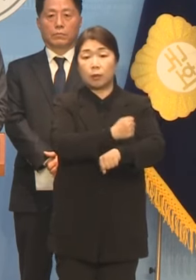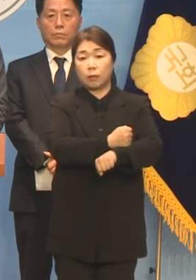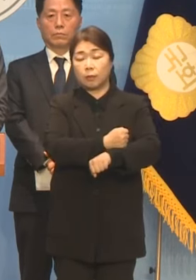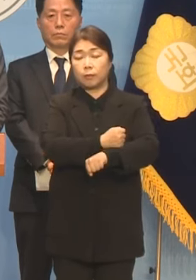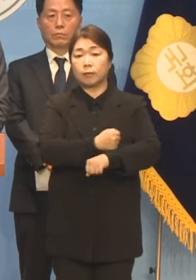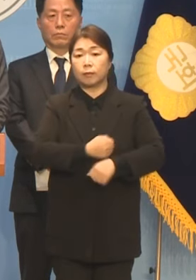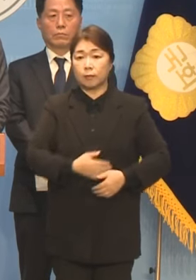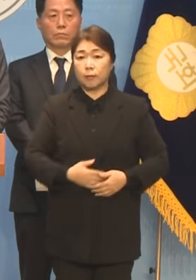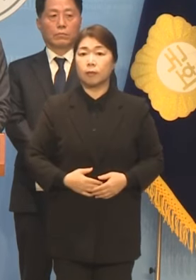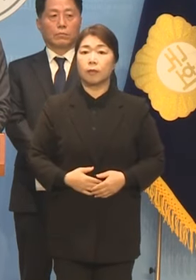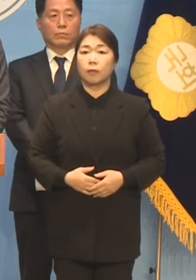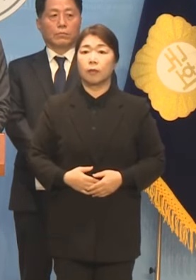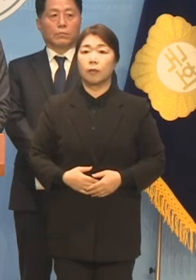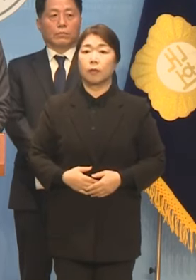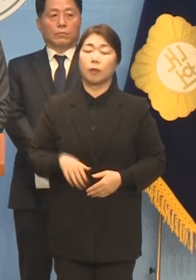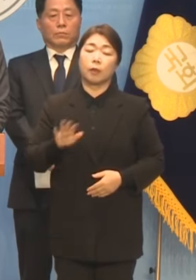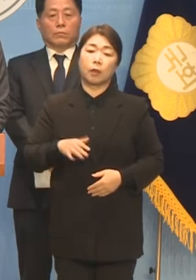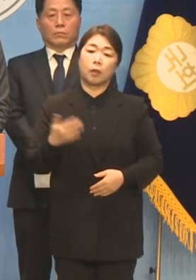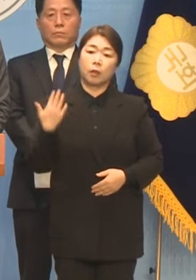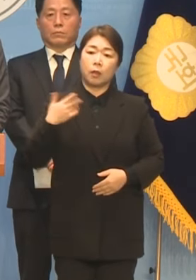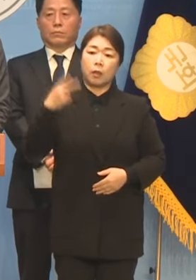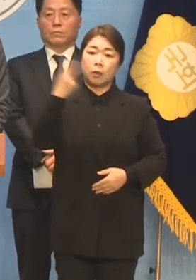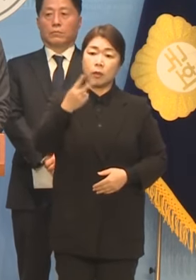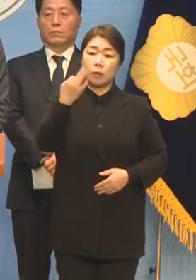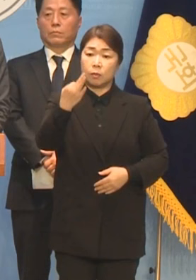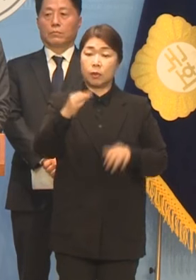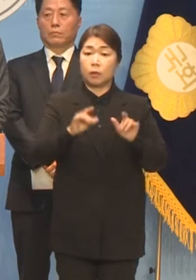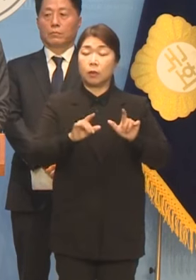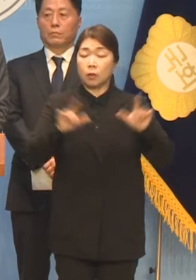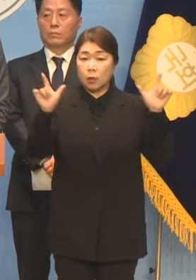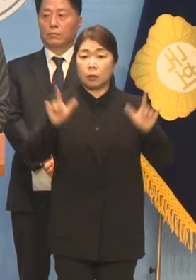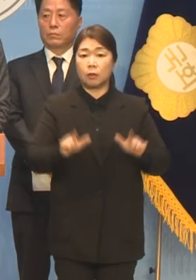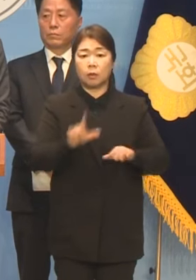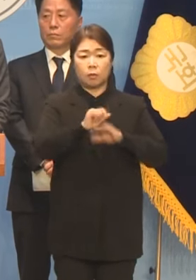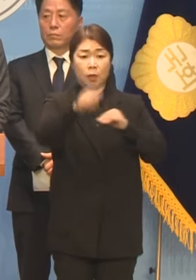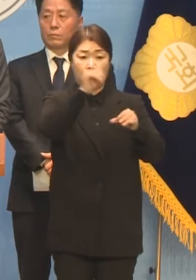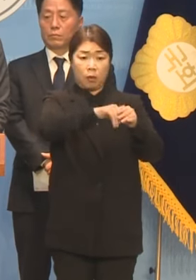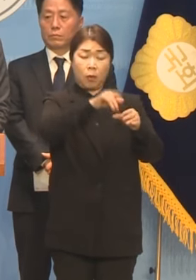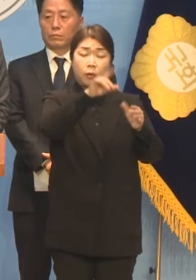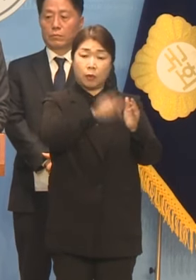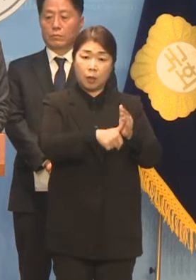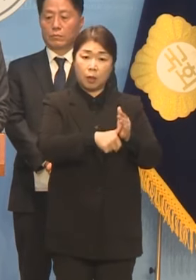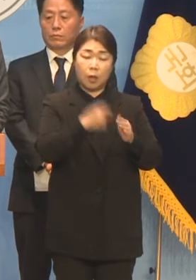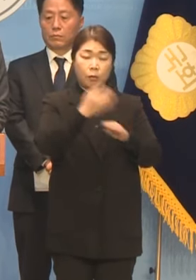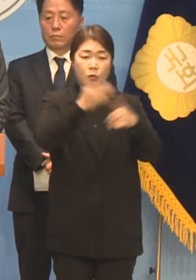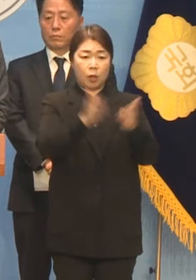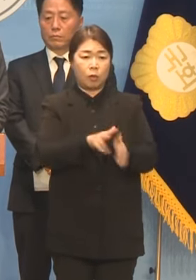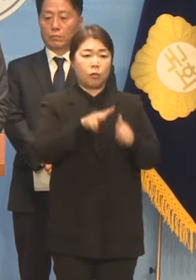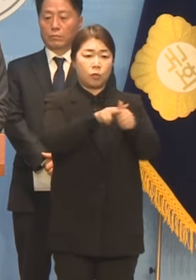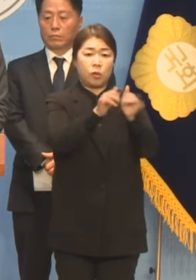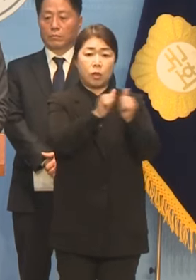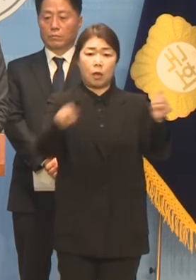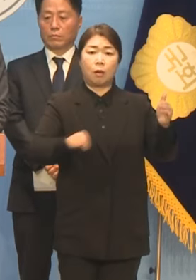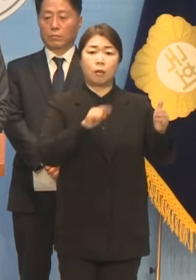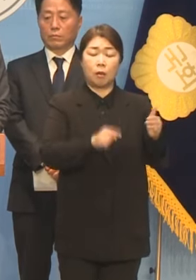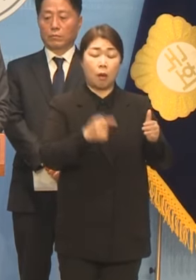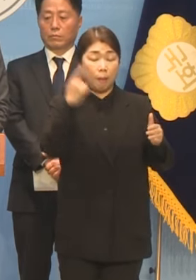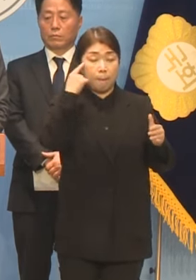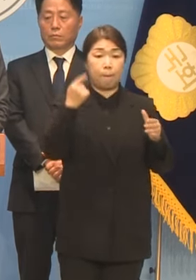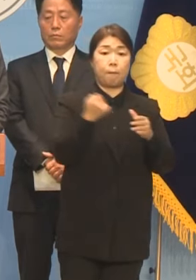왔습니다 그러던 중에 지난 2014년 지방선거에서 민주당 후보 가운데서는